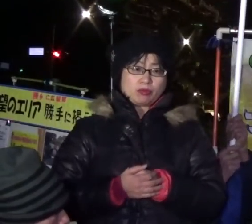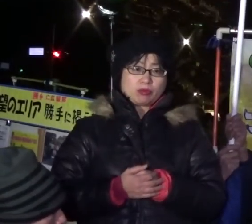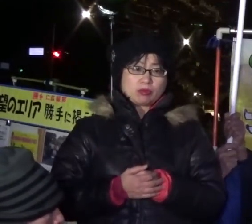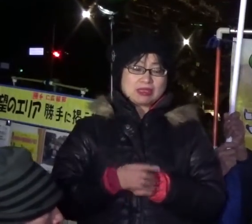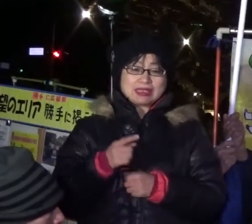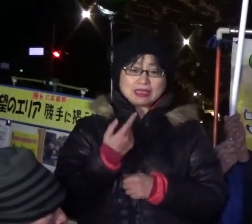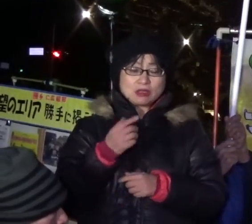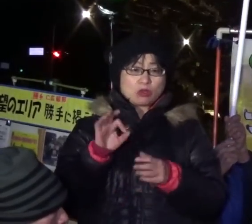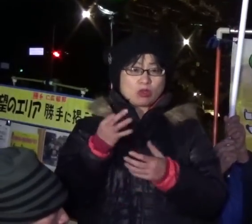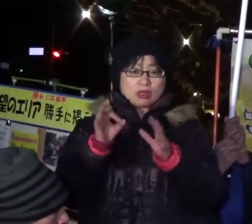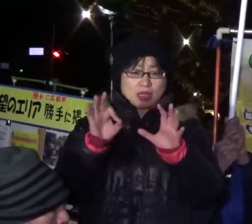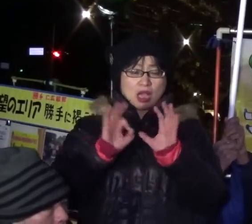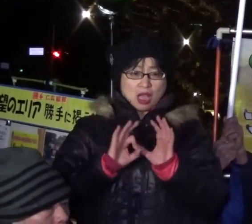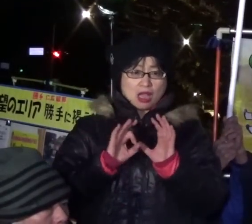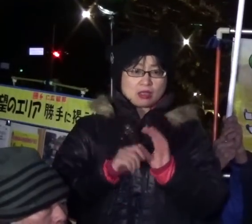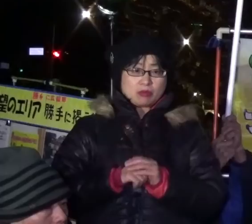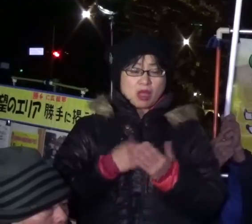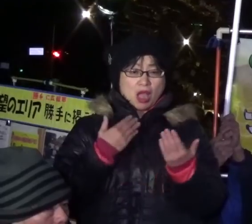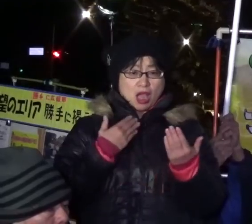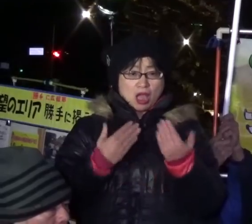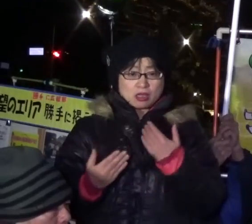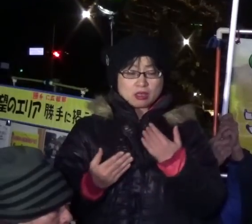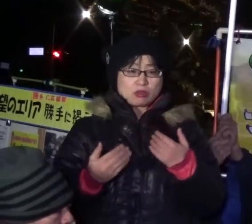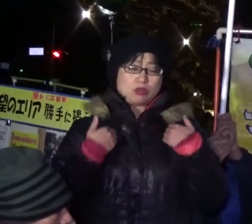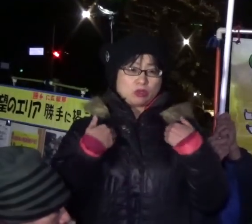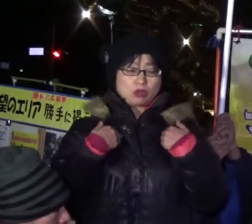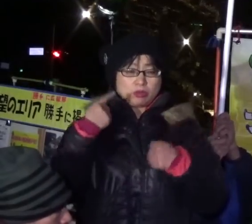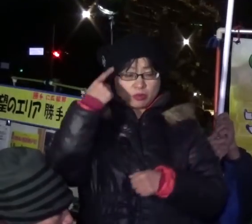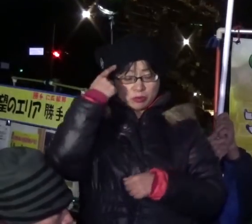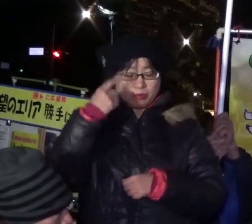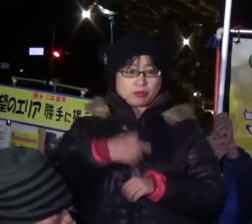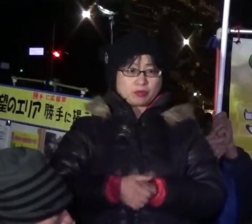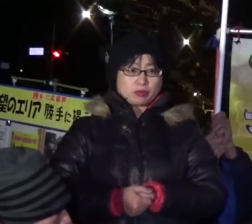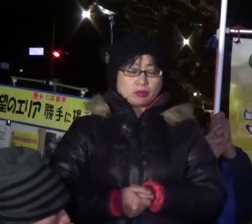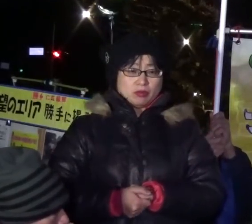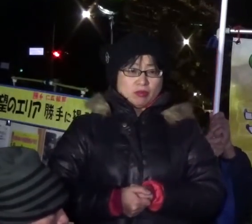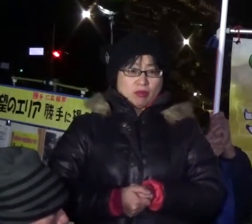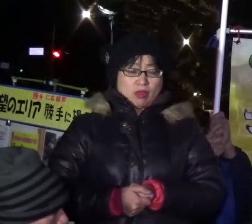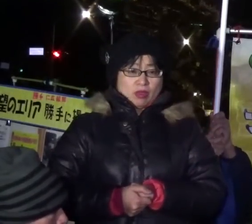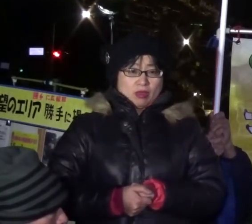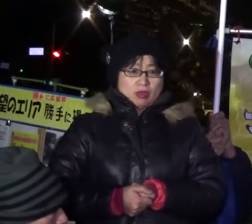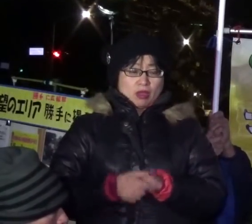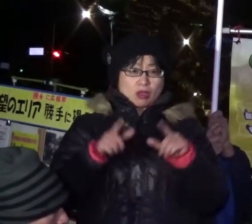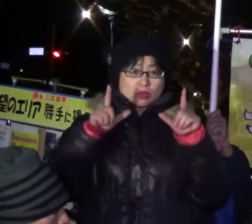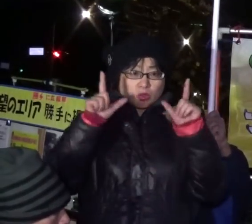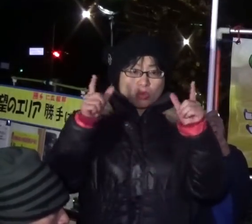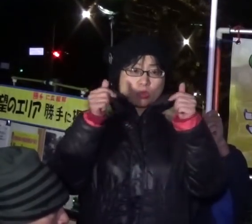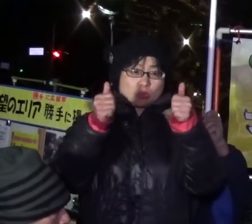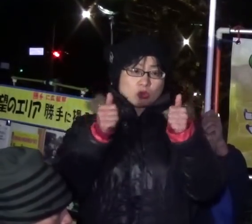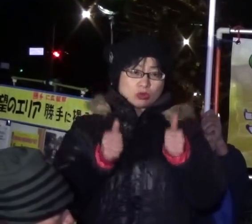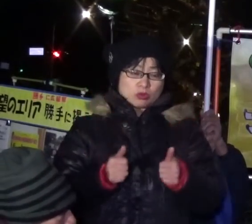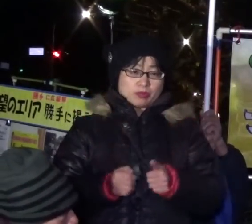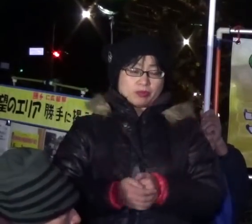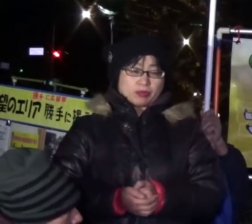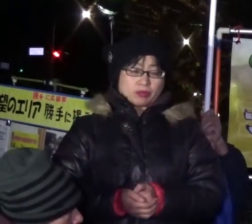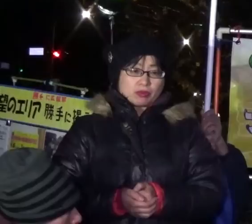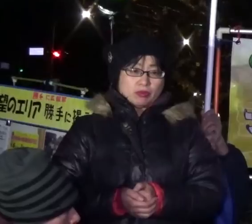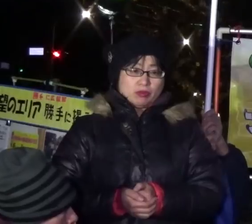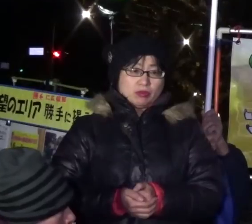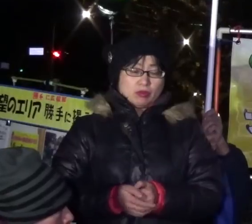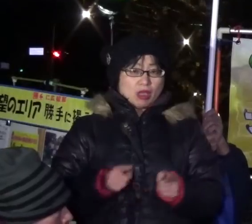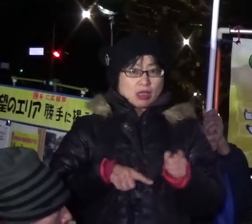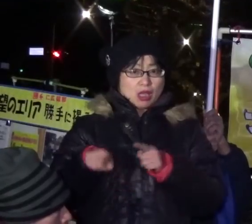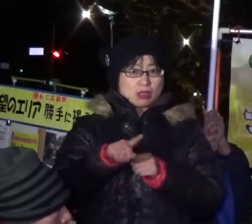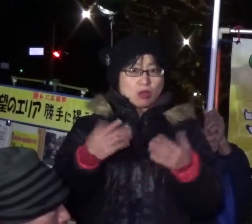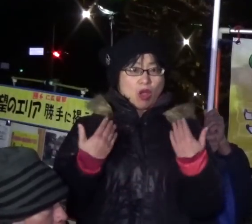発事故の被害として明白にさせなければならないというふうに思っています。この東京訴訟、先に出て